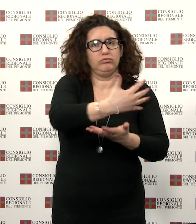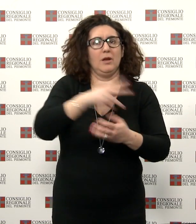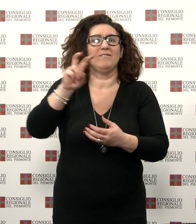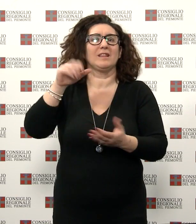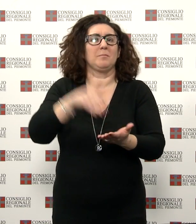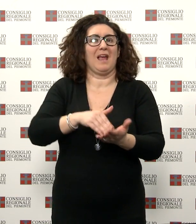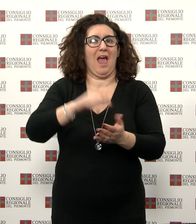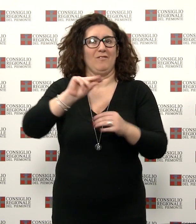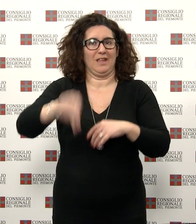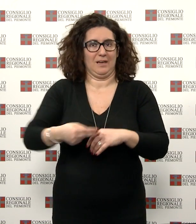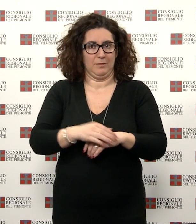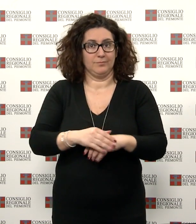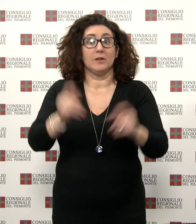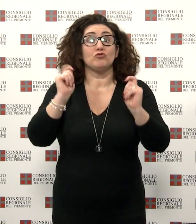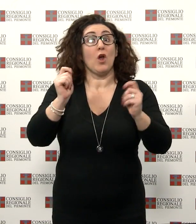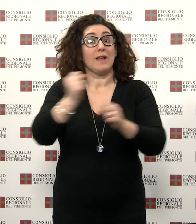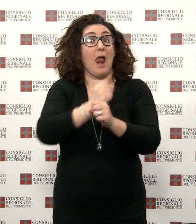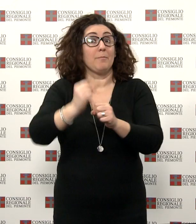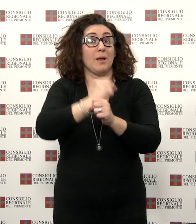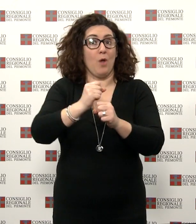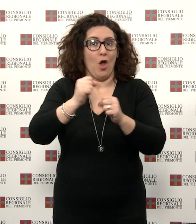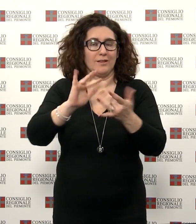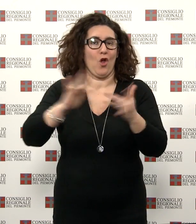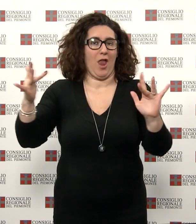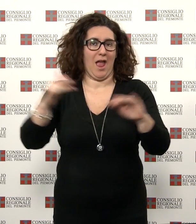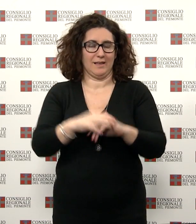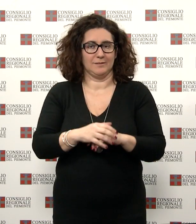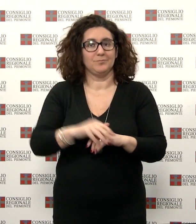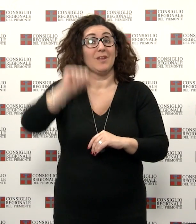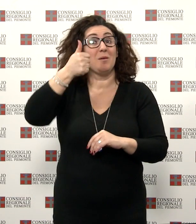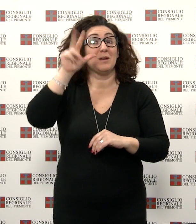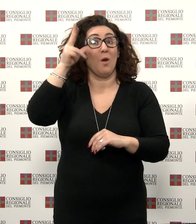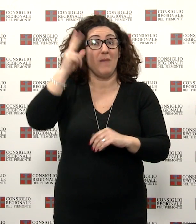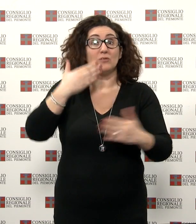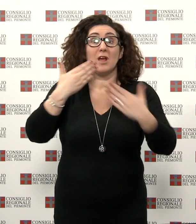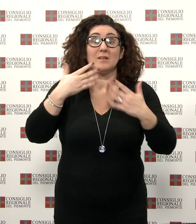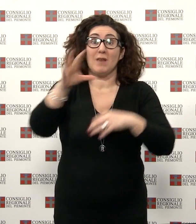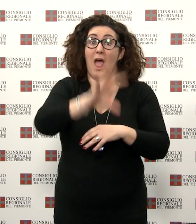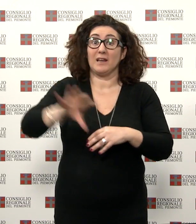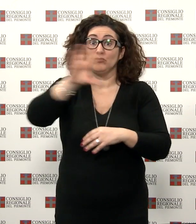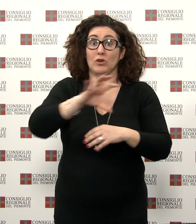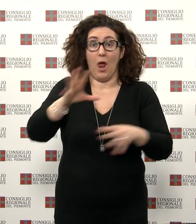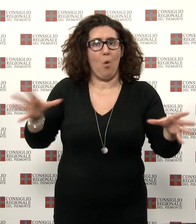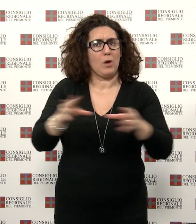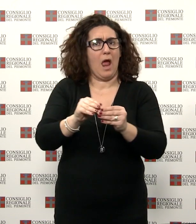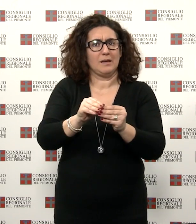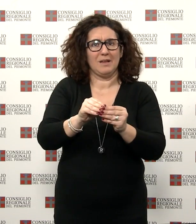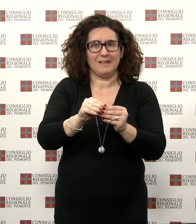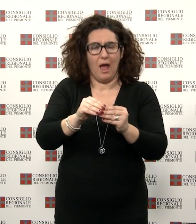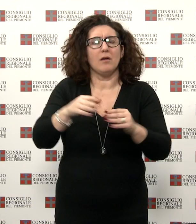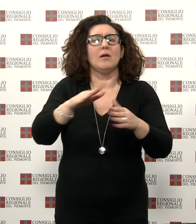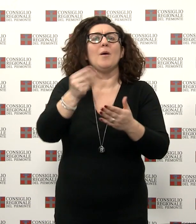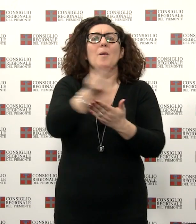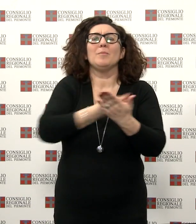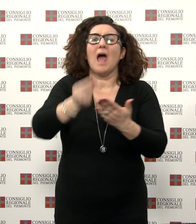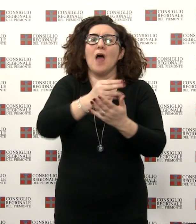giornali del piemonte on line nella seduta del primo marzo l'assemblea regionale ha approvato all'unanimità il nuovo piano regionale